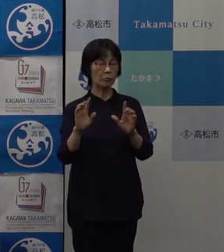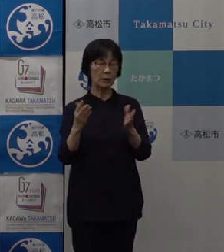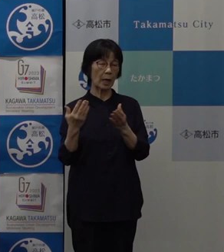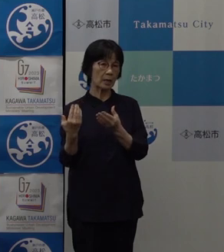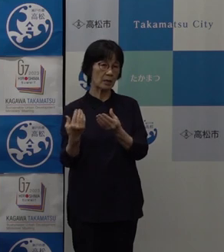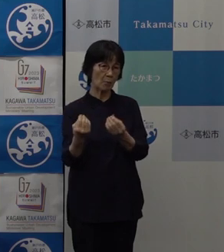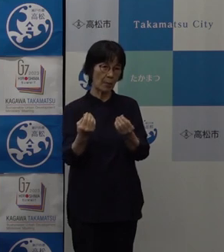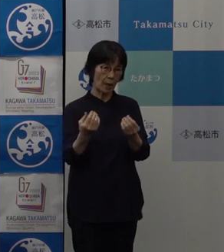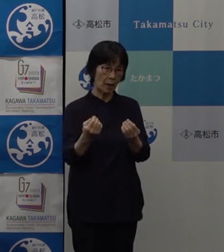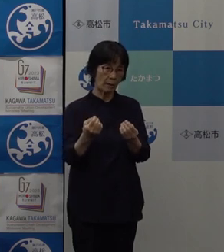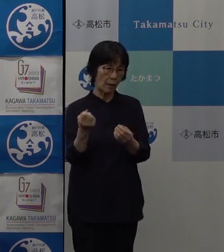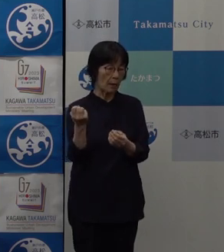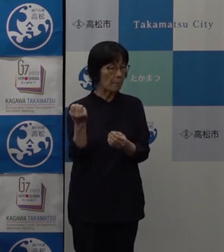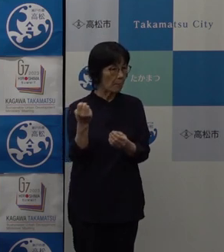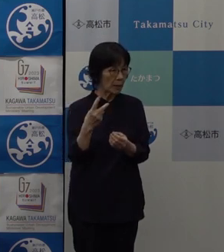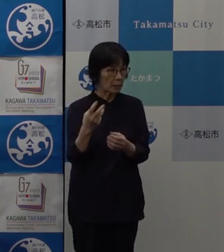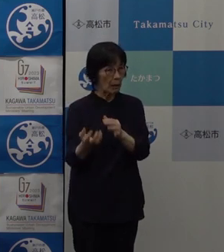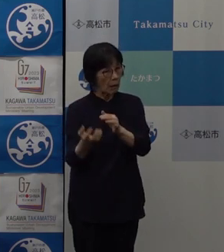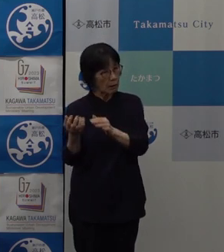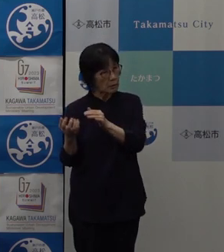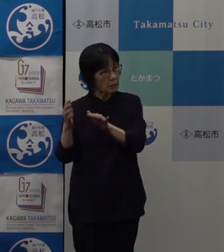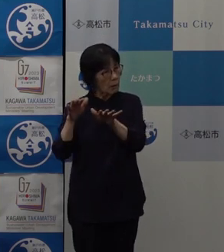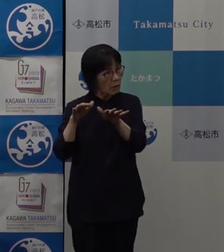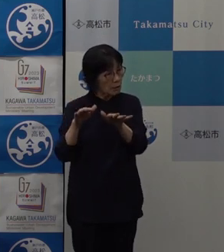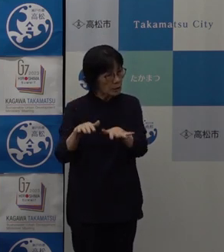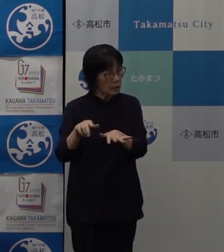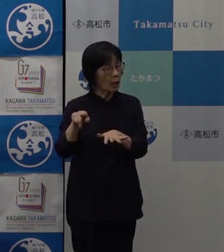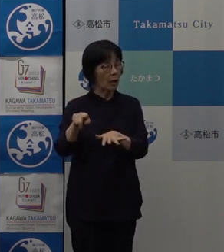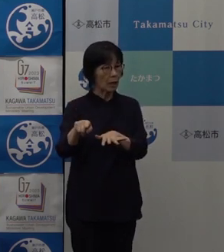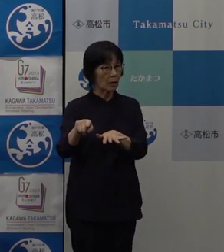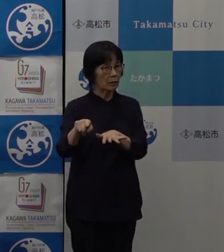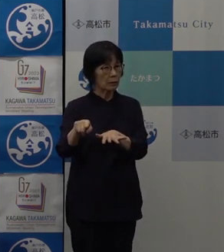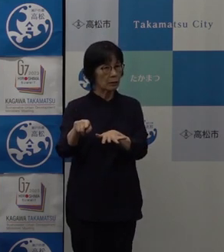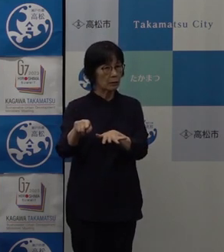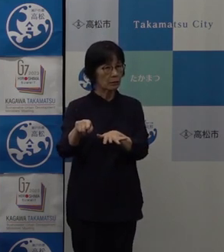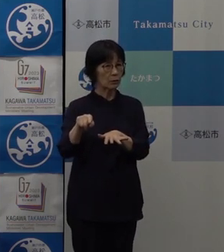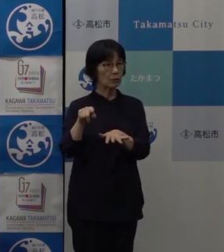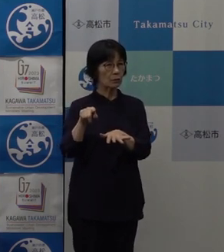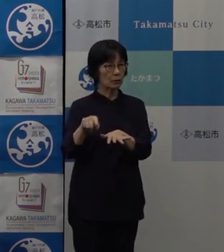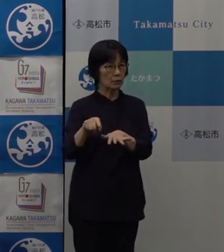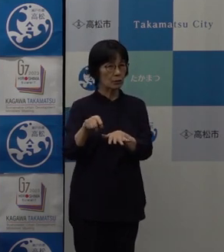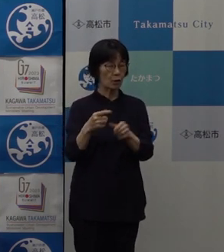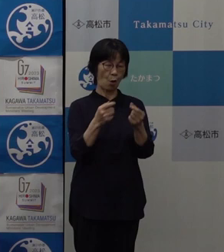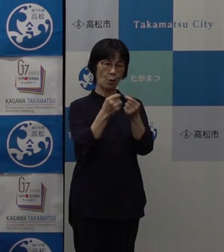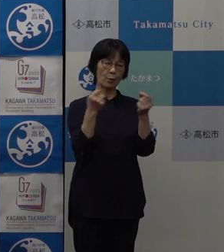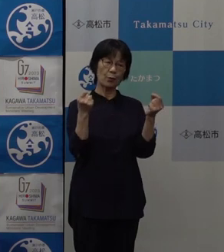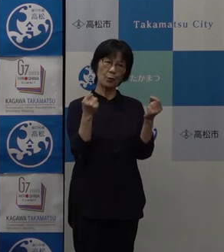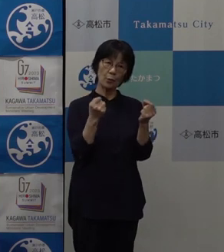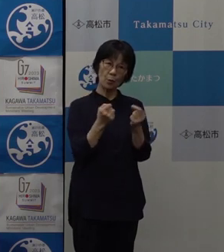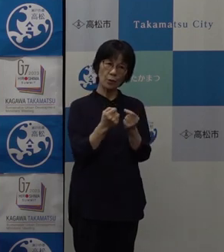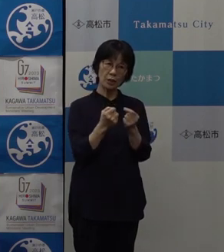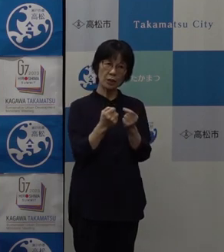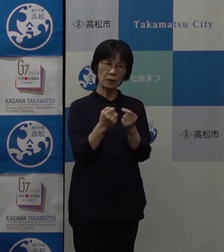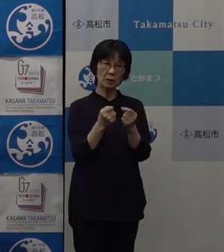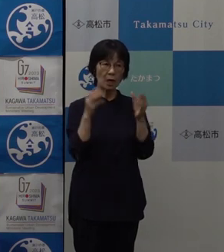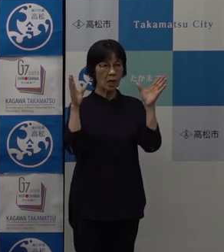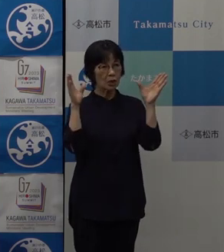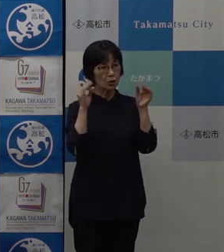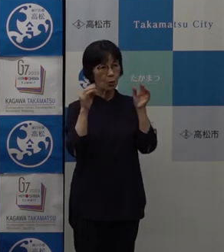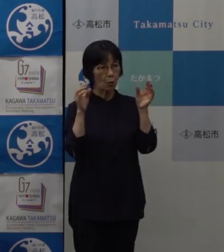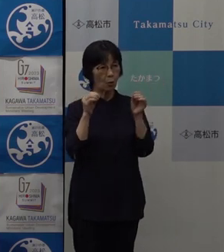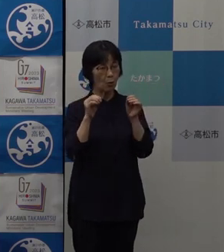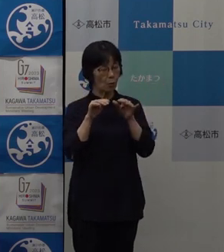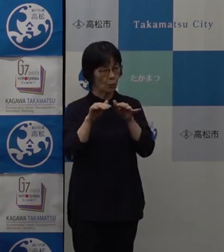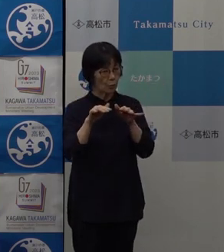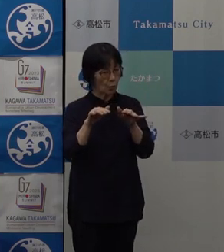事案が発生してしまったという、その辺の、まあ、脆弱性というのはないですけども、まあ、そのマイナンバーの個人情報漏れに関する部分の認